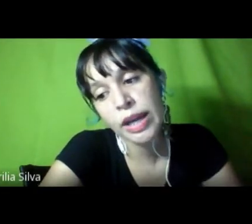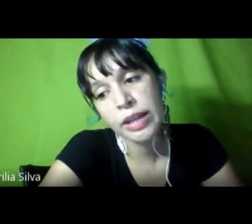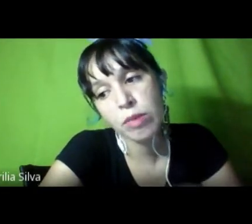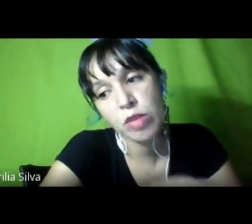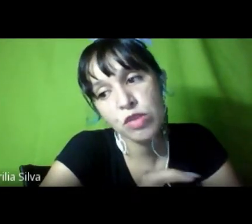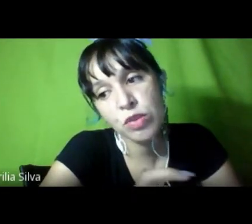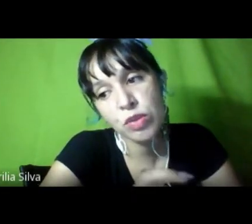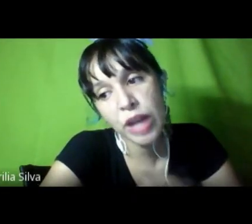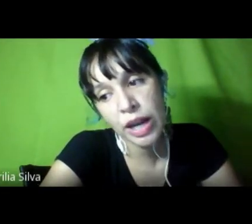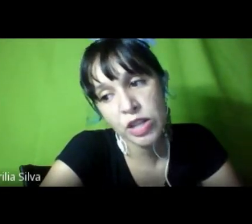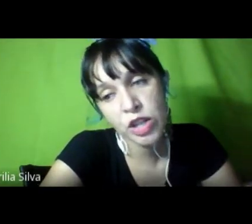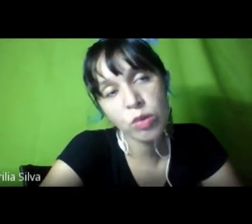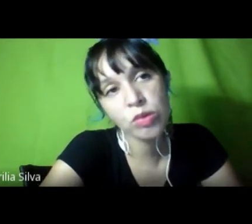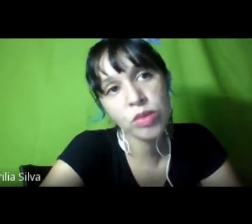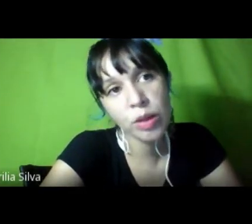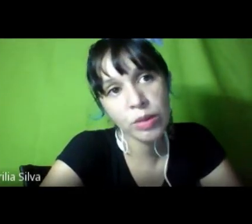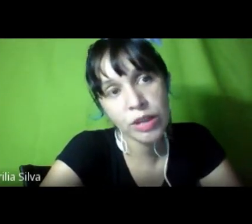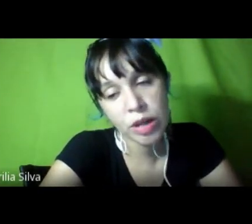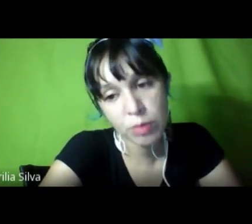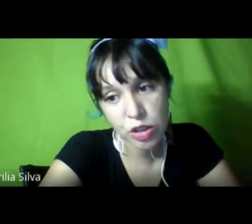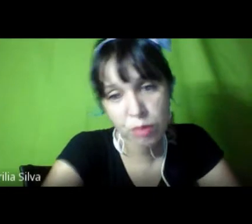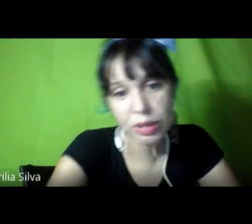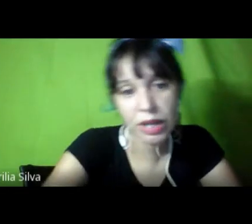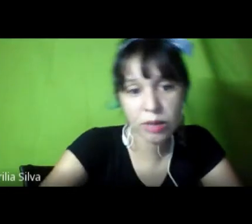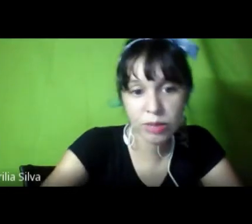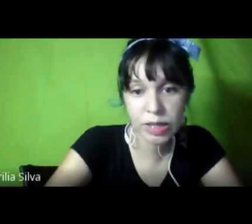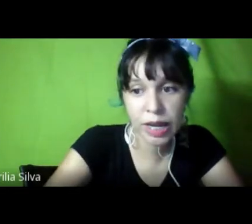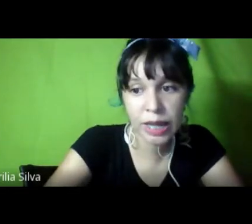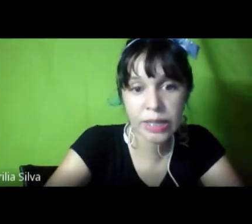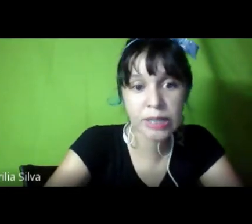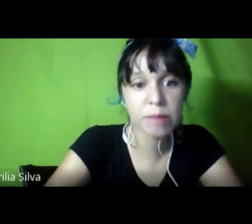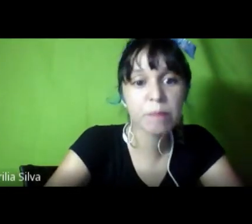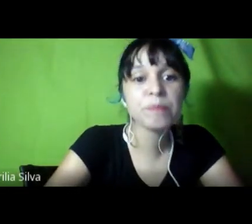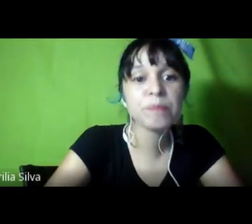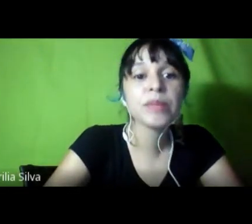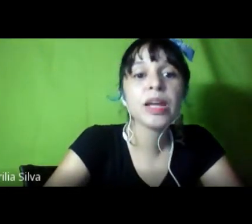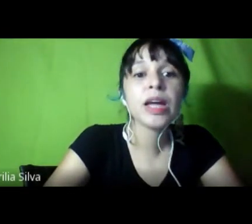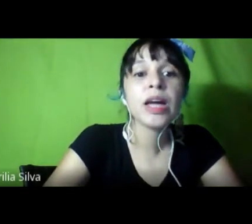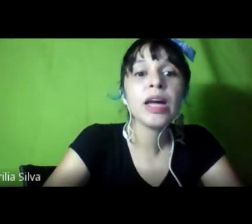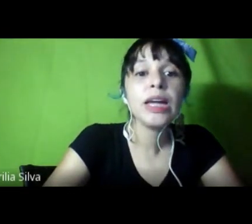escola, tem muita dificuldade, né, quando tem um intérprete também da língua de sinais.